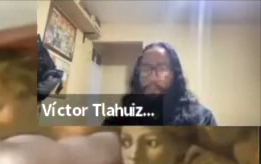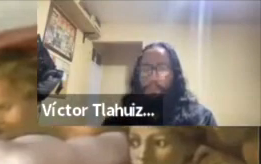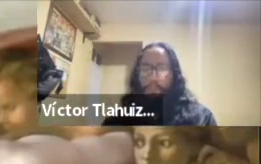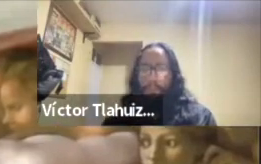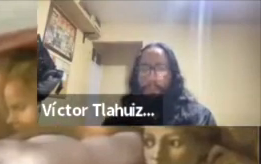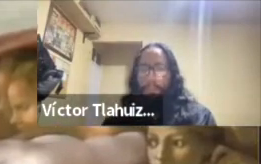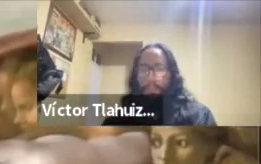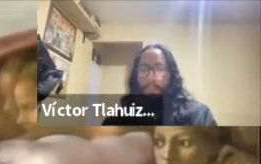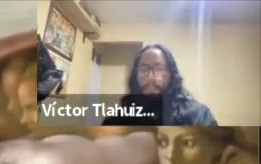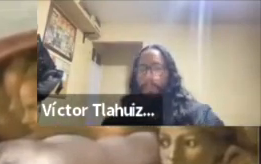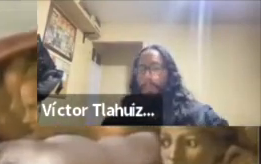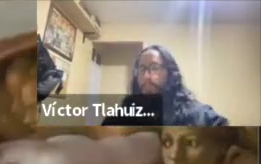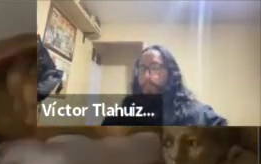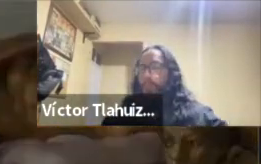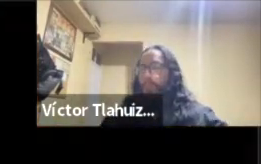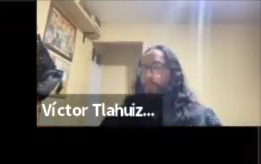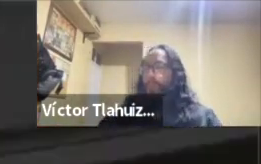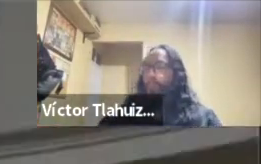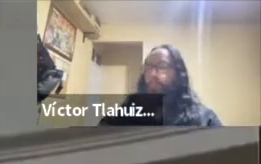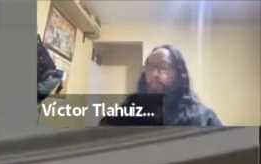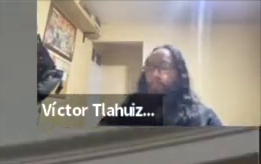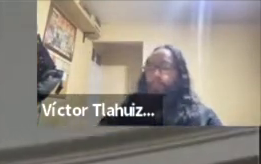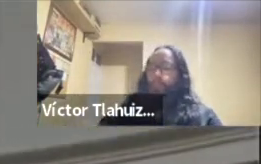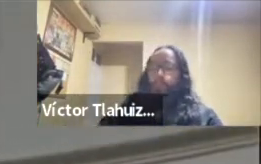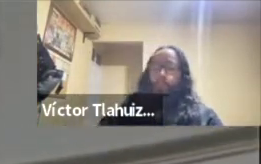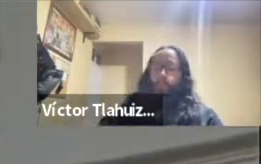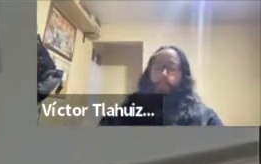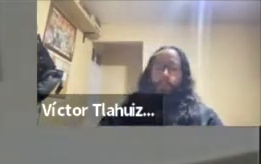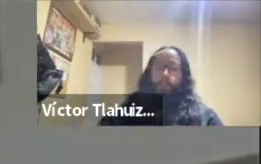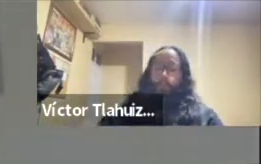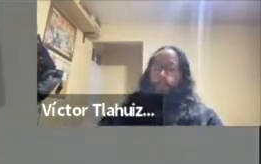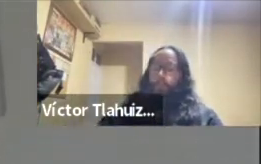Dicho ideal nos es transmitido por distintos medios.